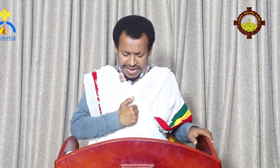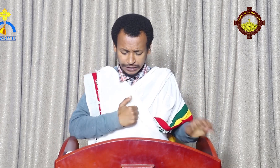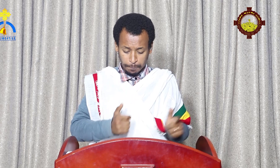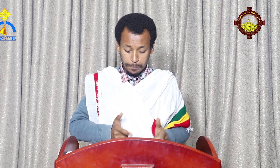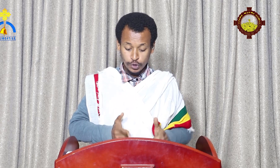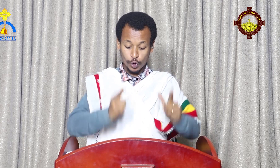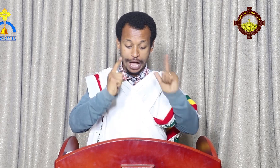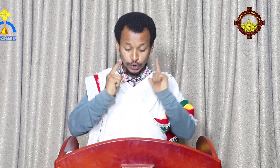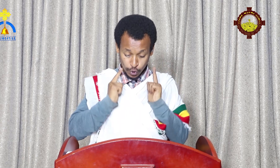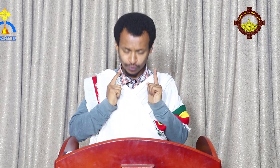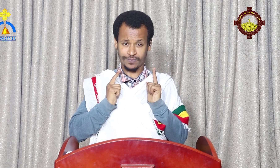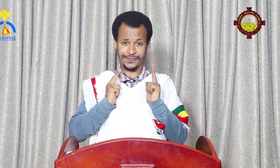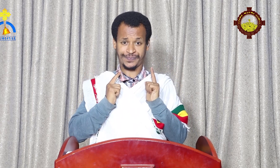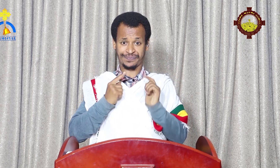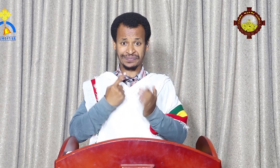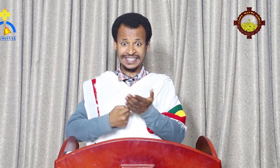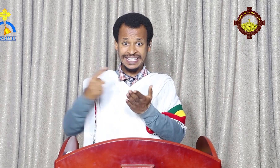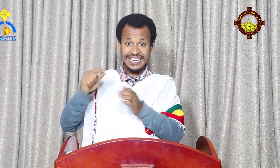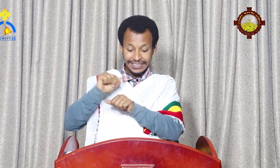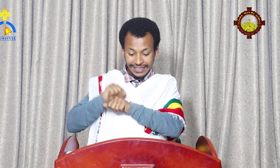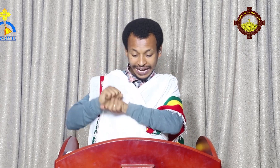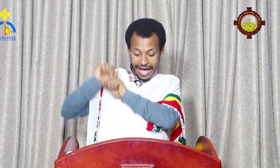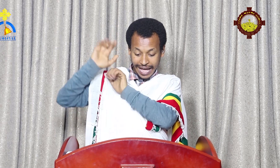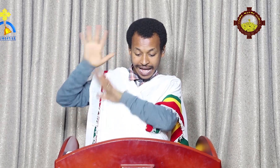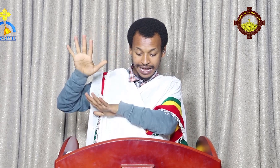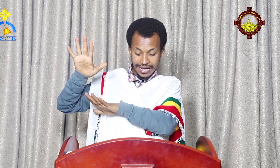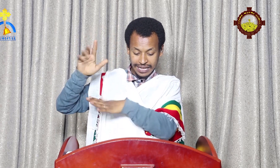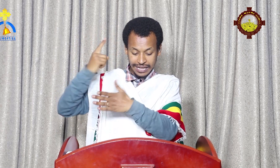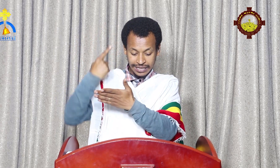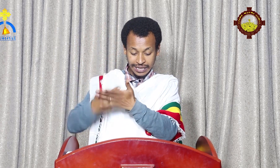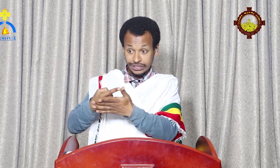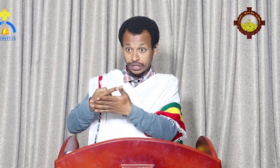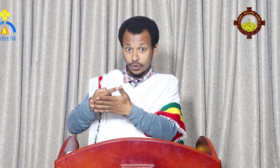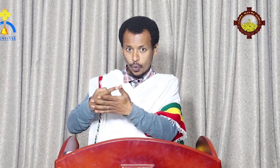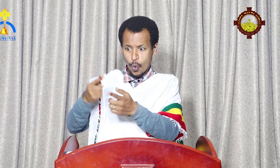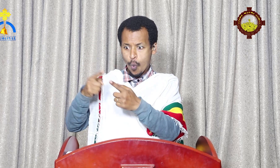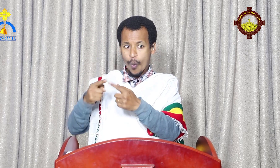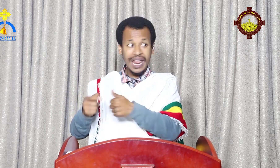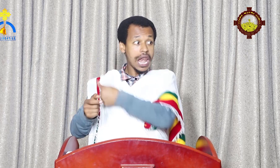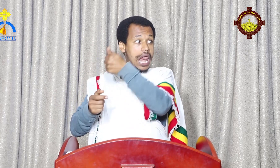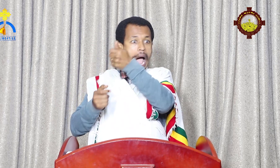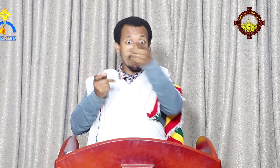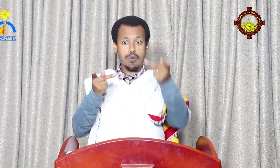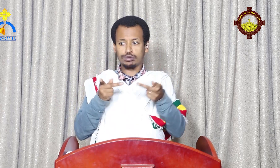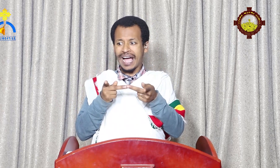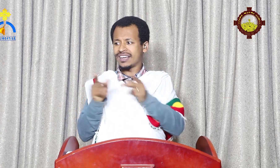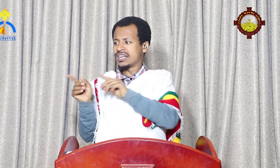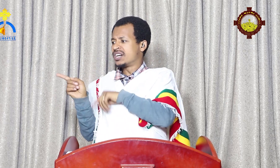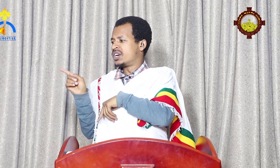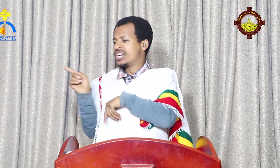እምነት ቢኖራችሁ ይህን ተራራ ከዚህ ወደ ሌላ ቦታ